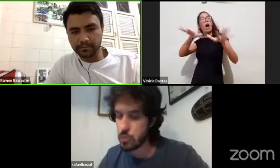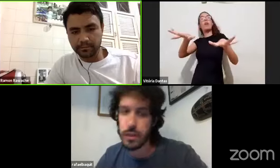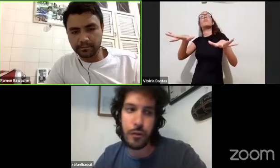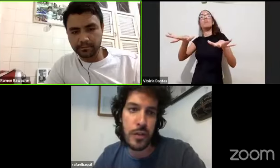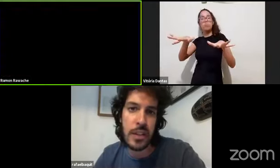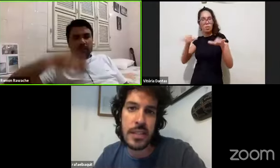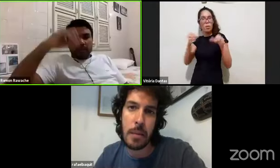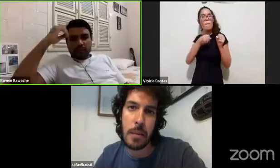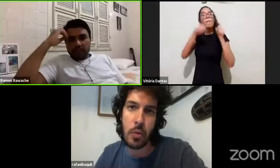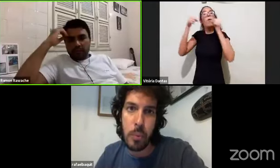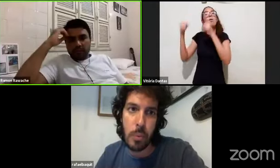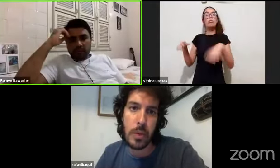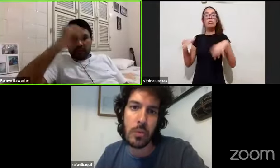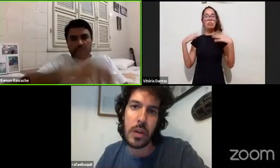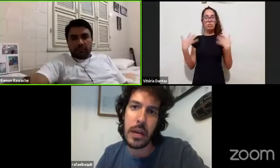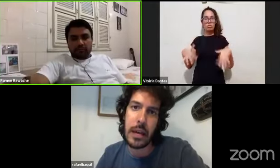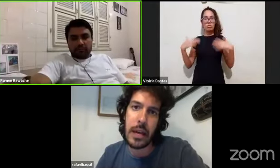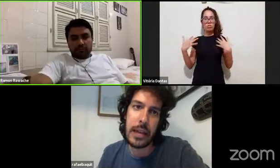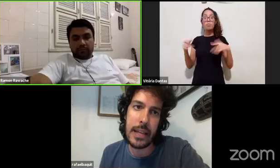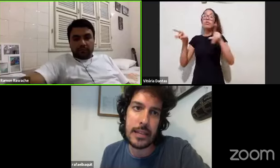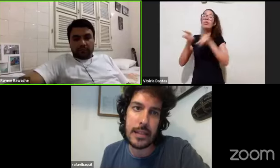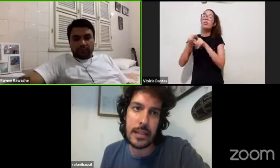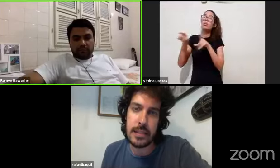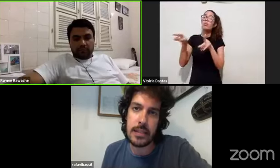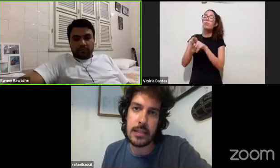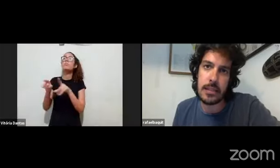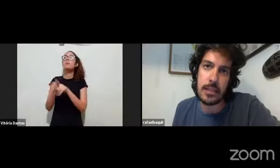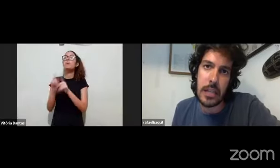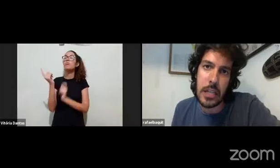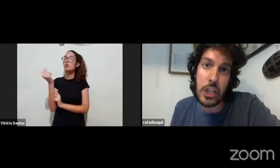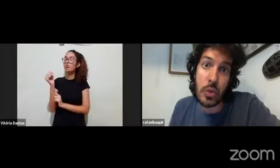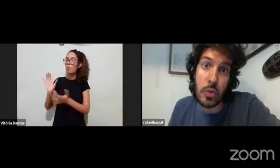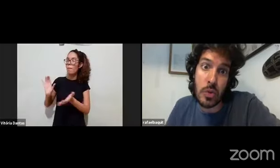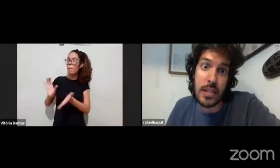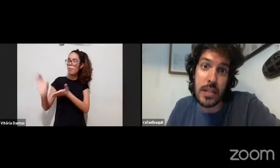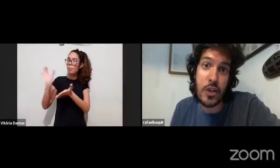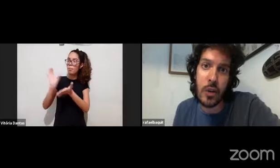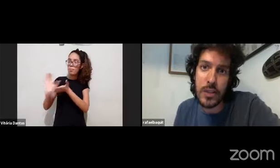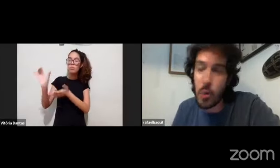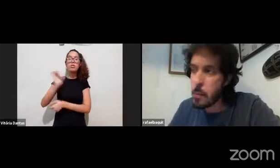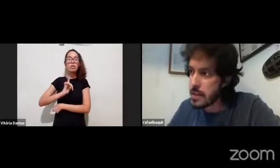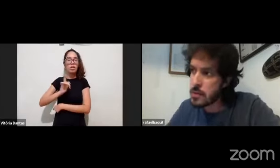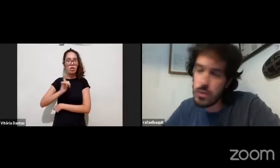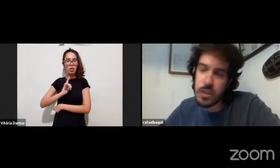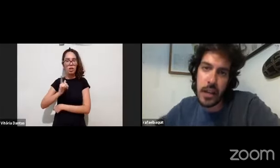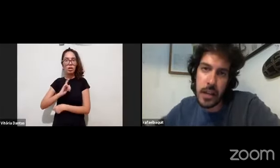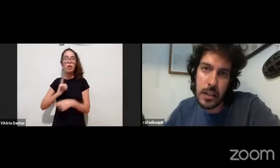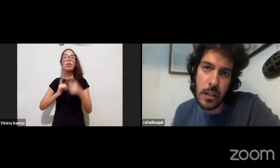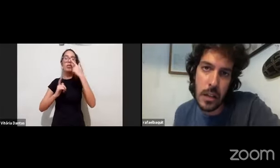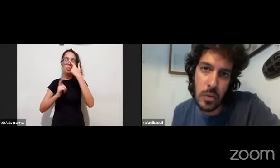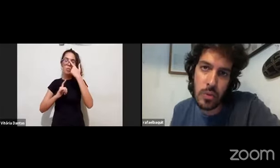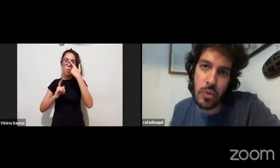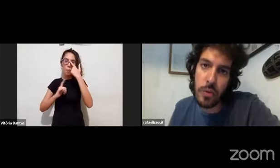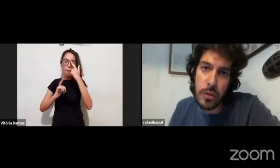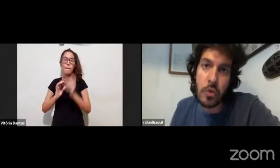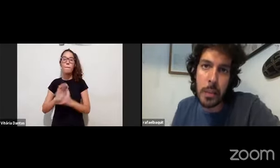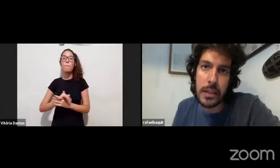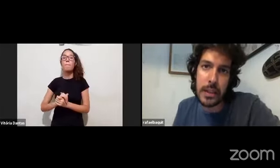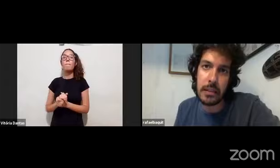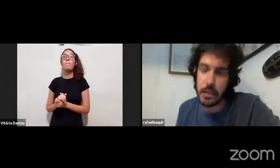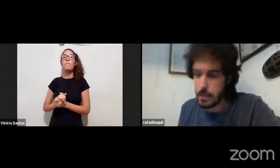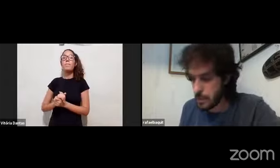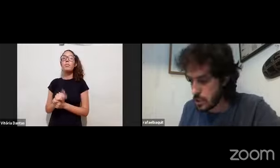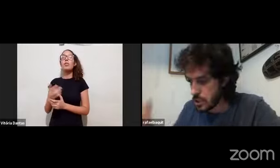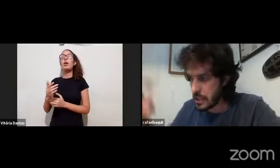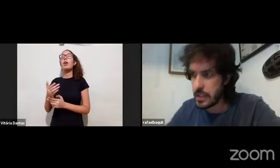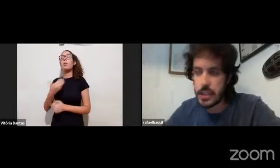Né? Inclusive, o financiamento público dessas instituições religiosas começa, inclusive, ainda nos governos do